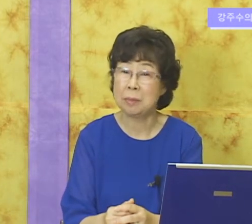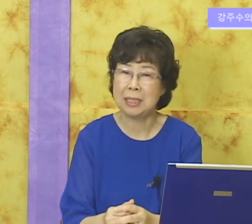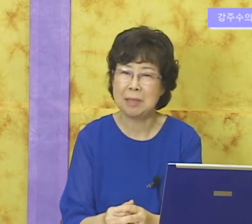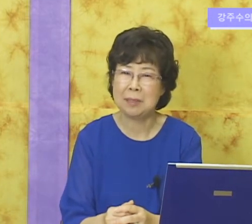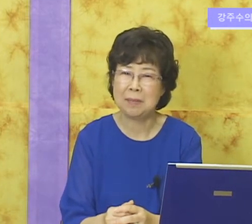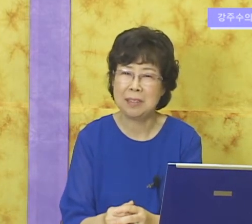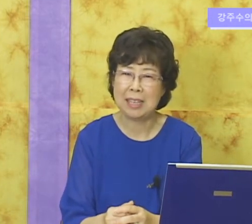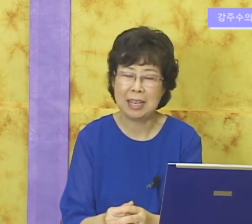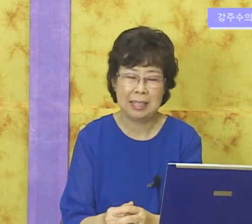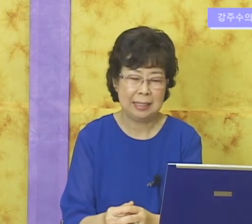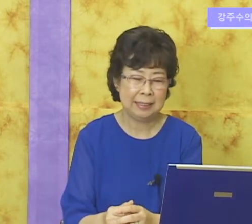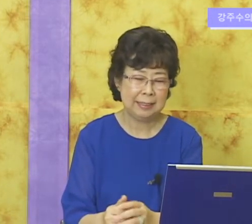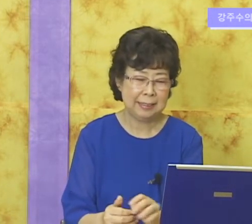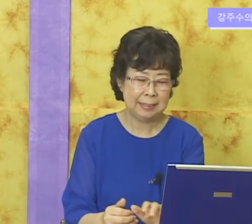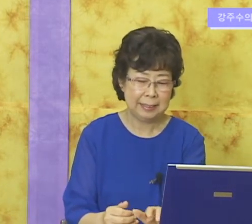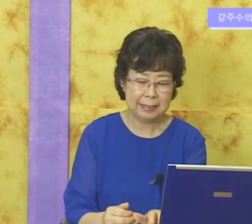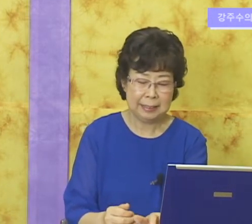없기 때문입니다.